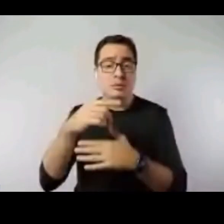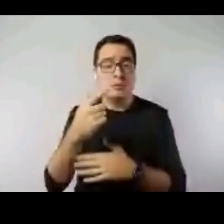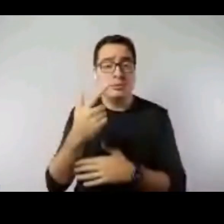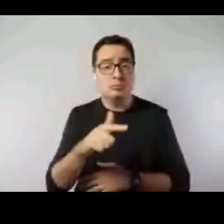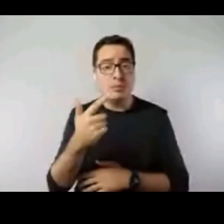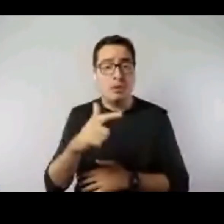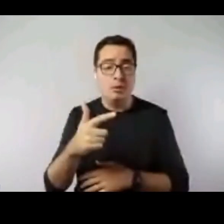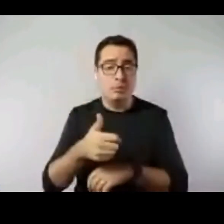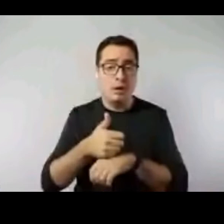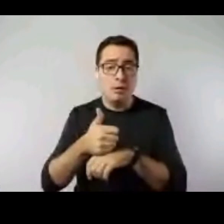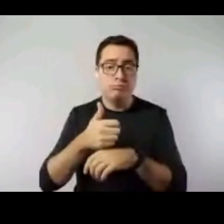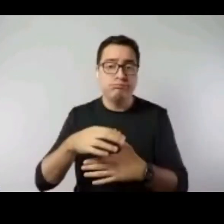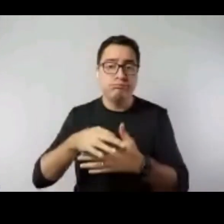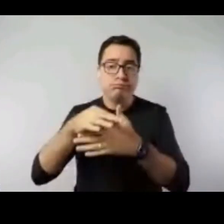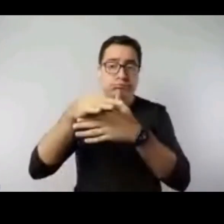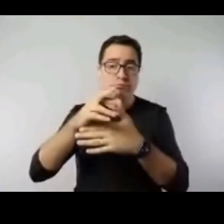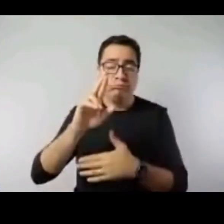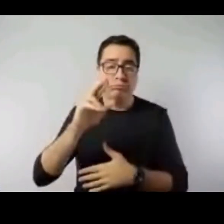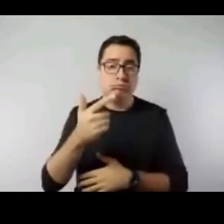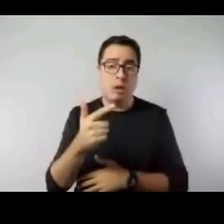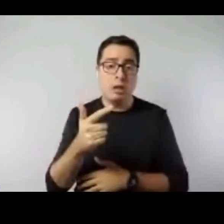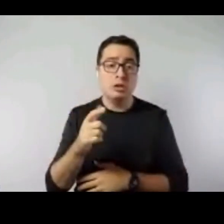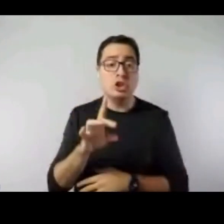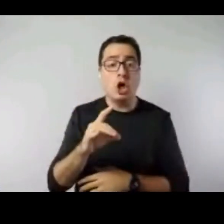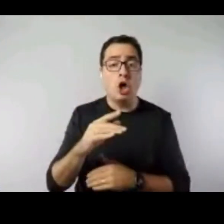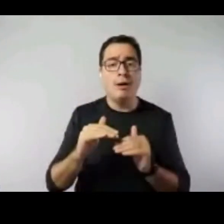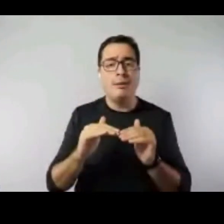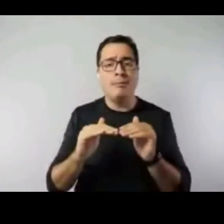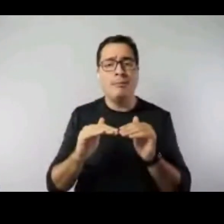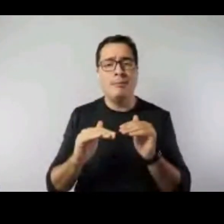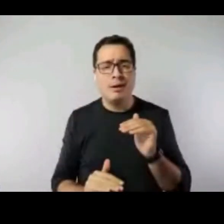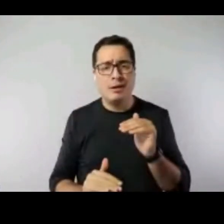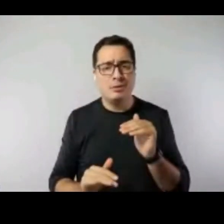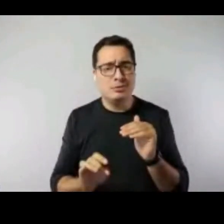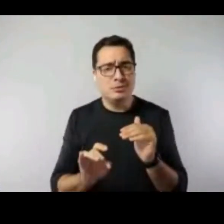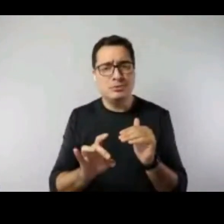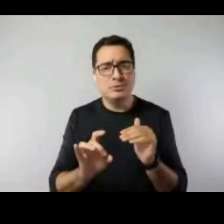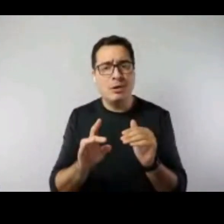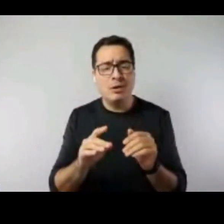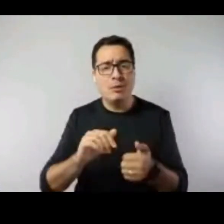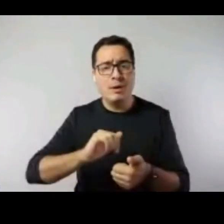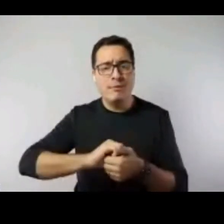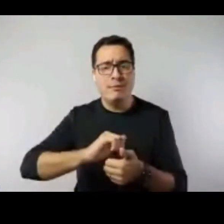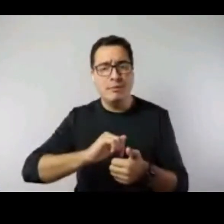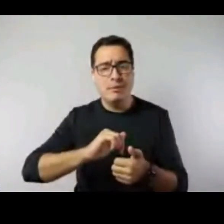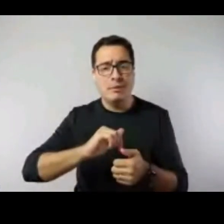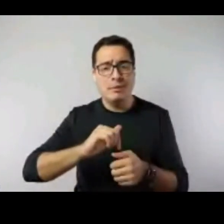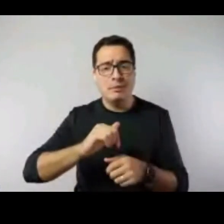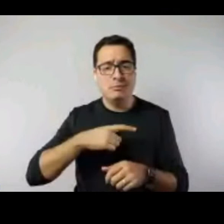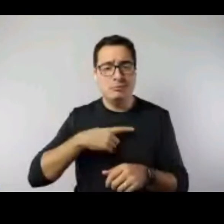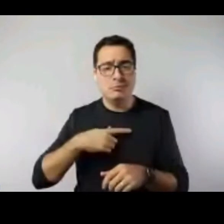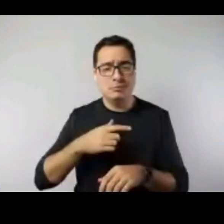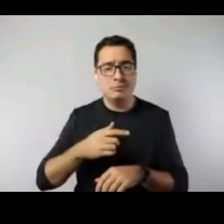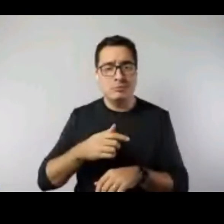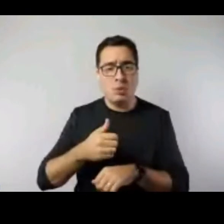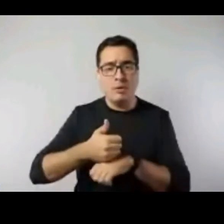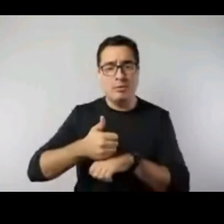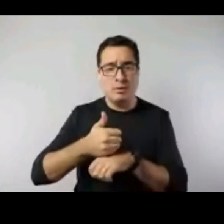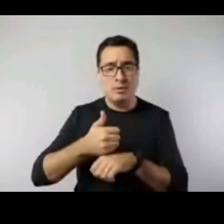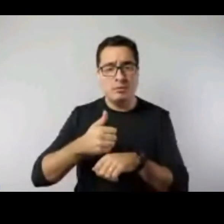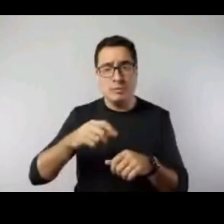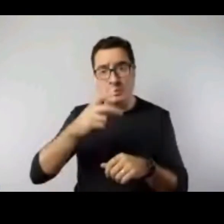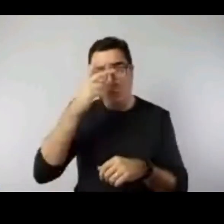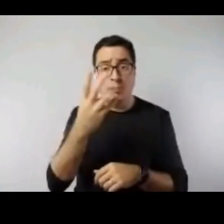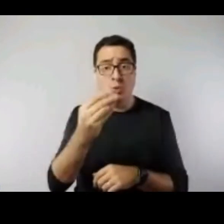E isso, assim, apenas para cargos de baixíssima qualificação. E muitas pessoas com deficiência, elas